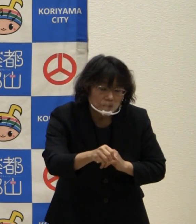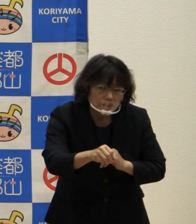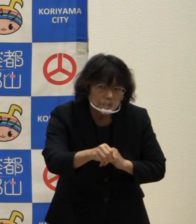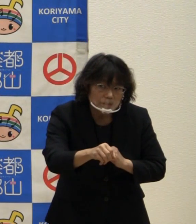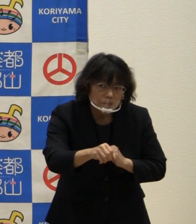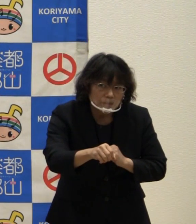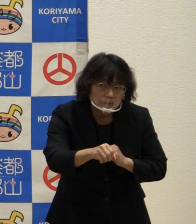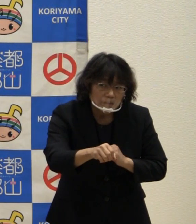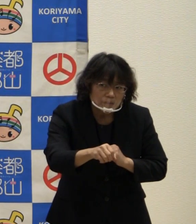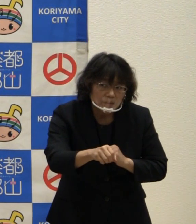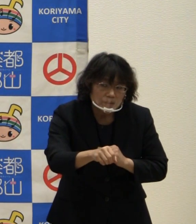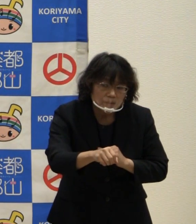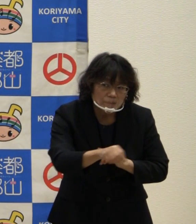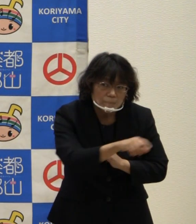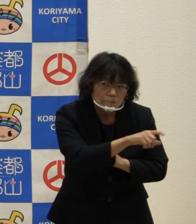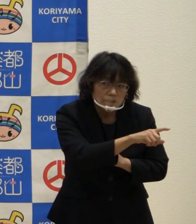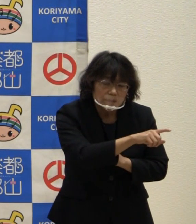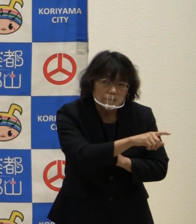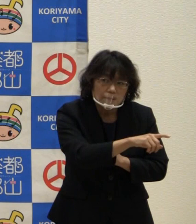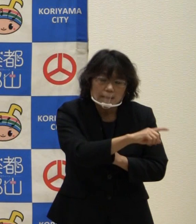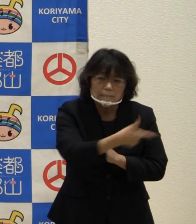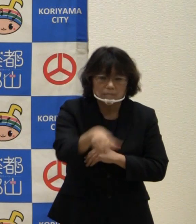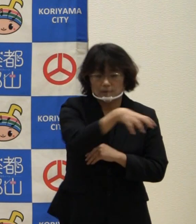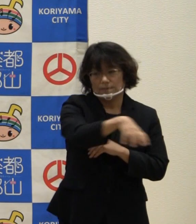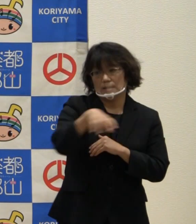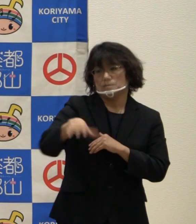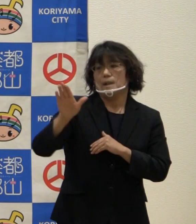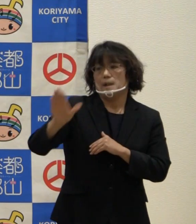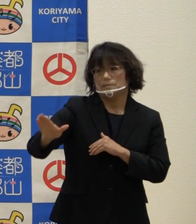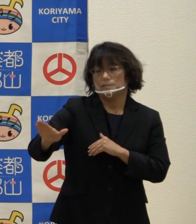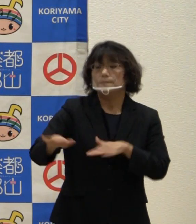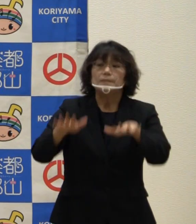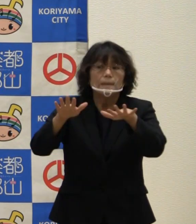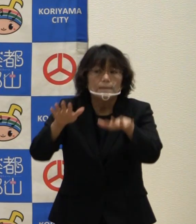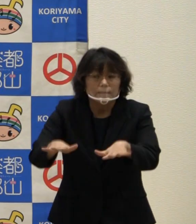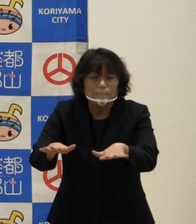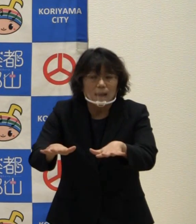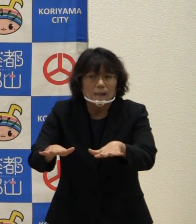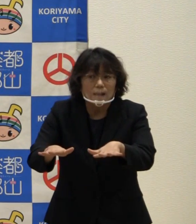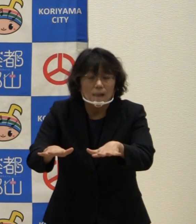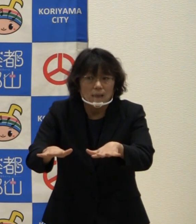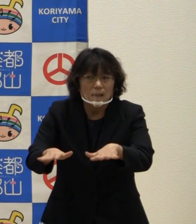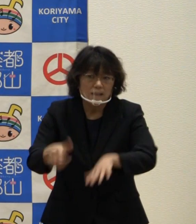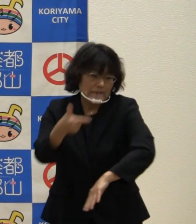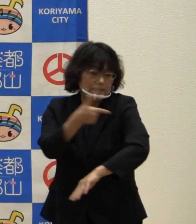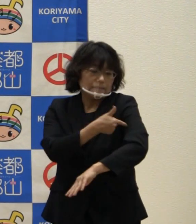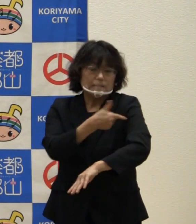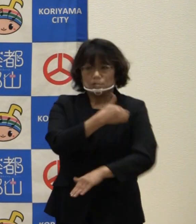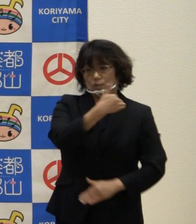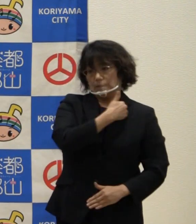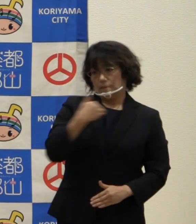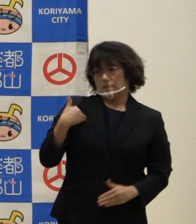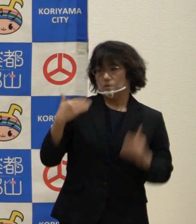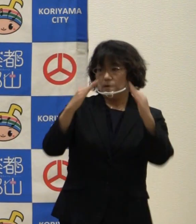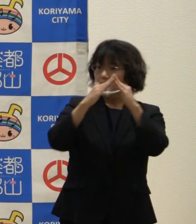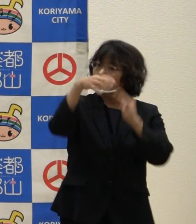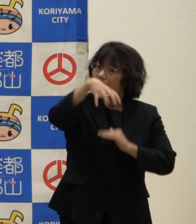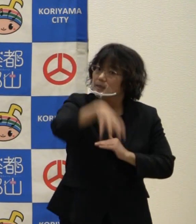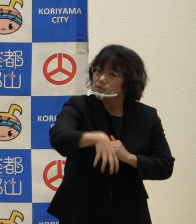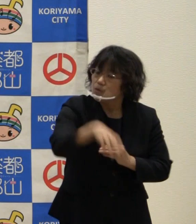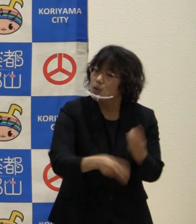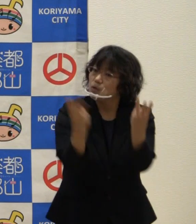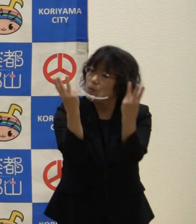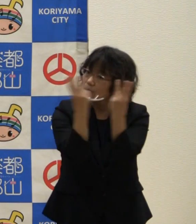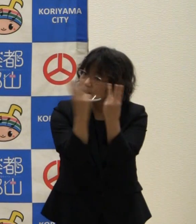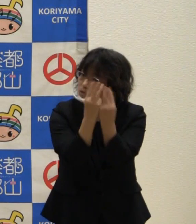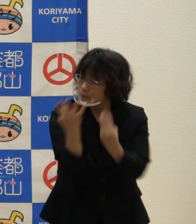間休業センターなどあるんですが、現時点で、接種できる会場の数というのはどのような、どれぐらいの数をイメージ